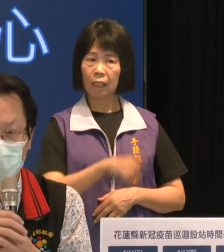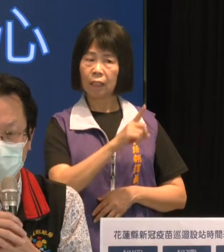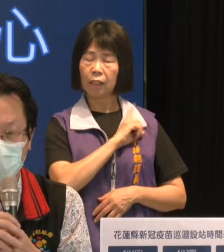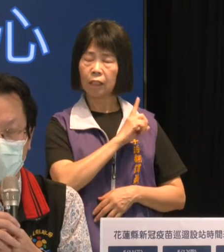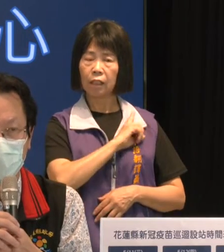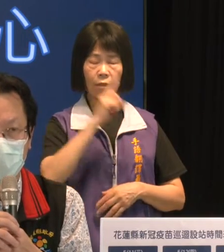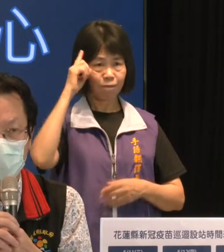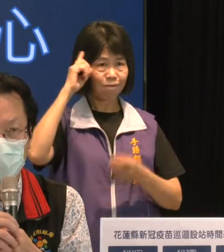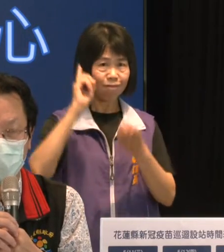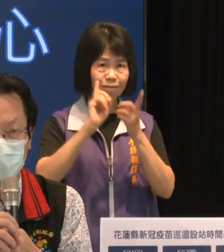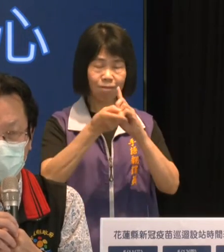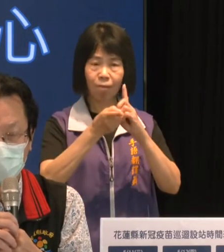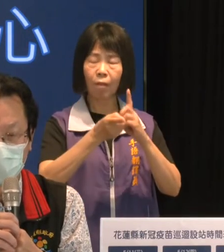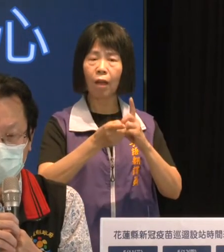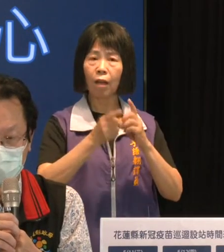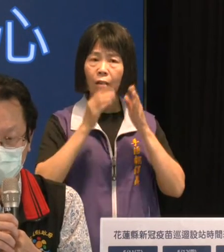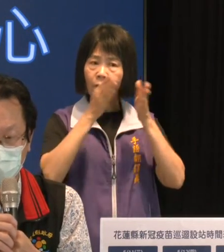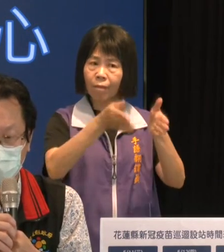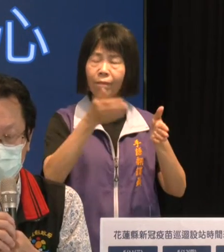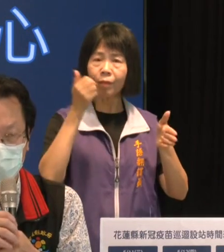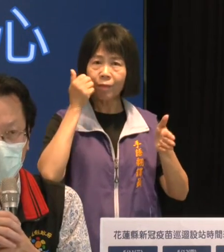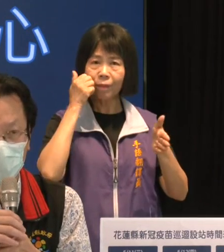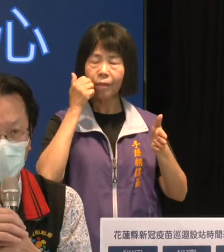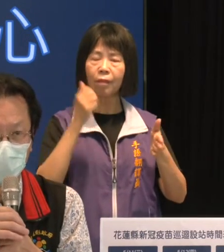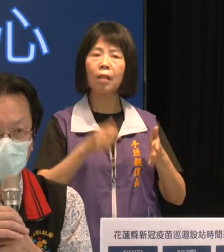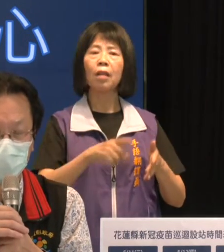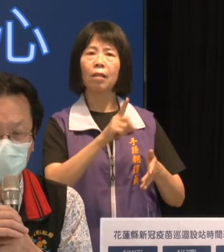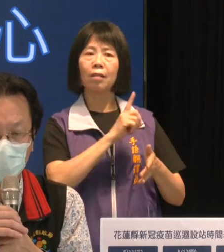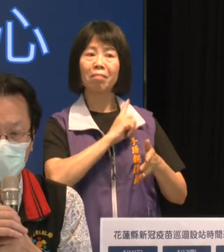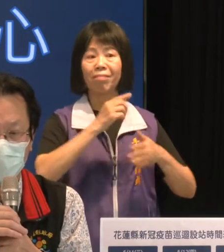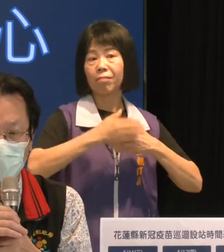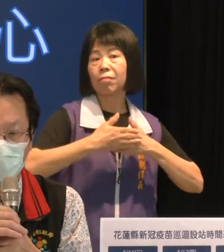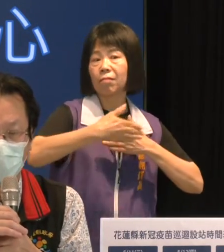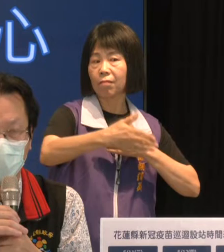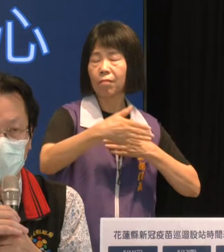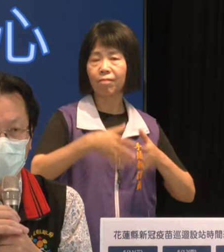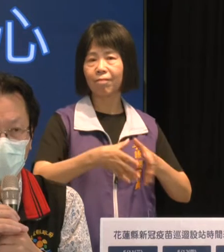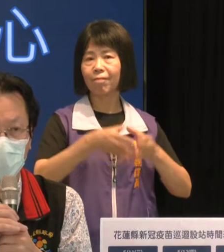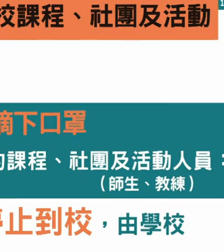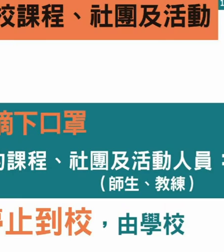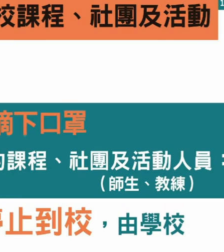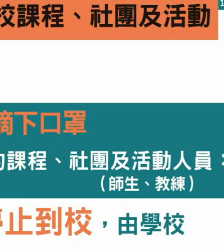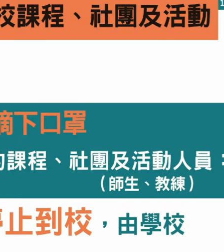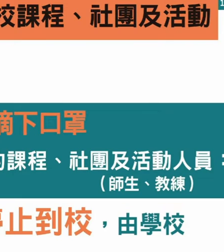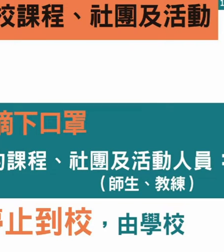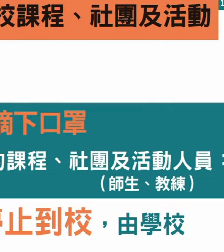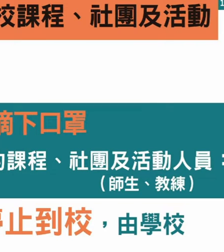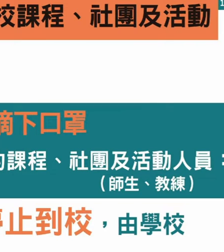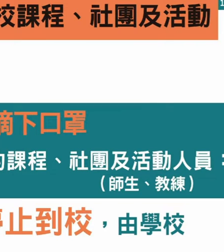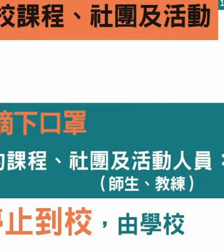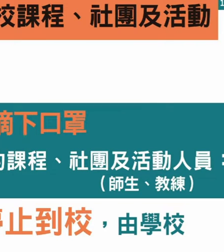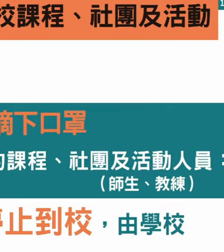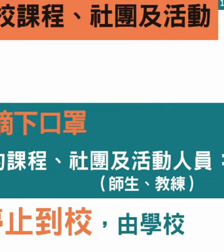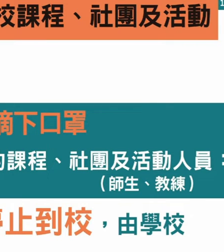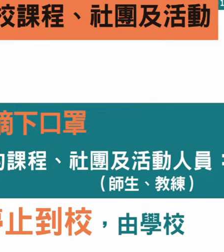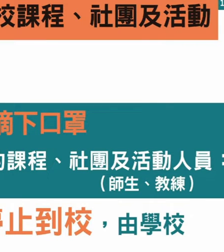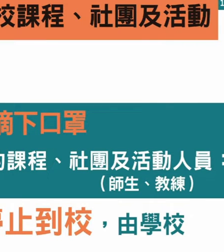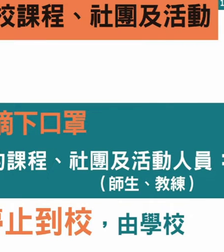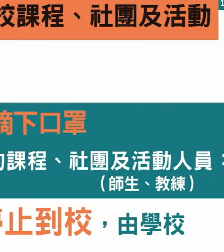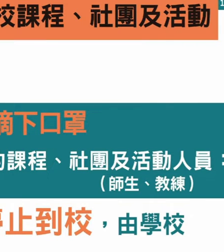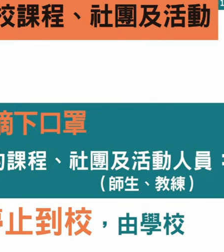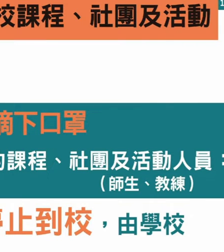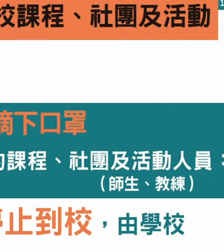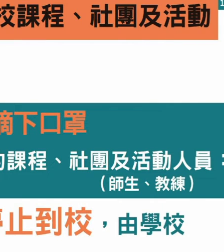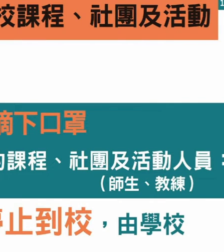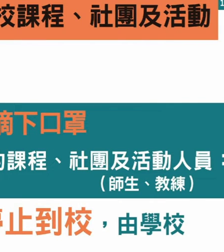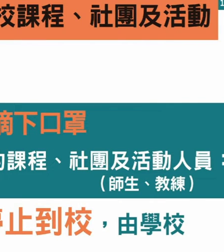应变对象它就不再属于居家隔离的对象所以因此你就不会收到那